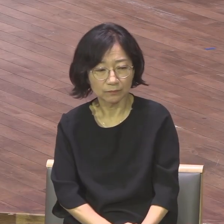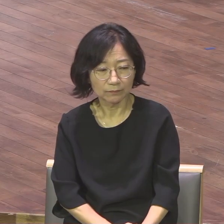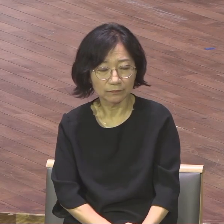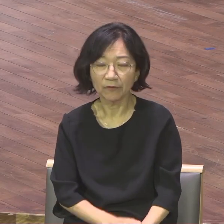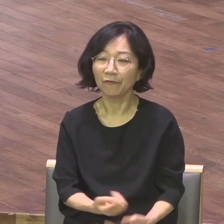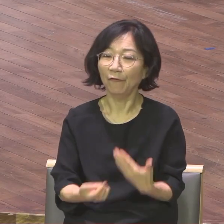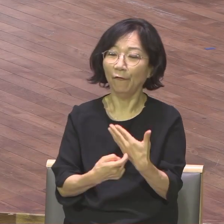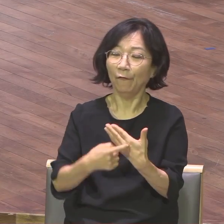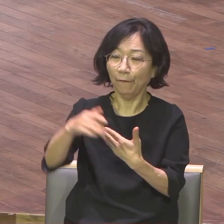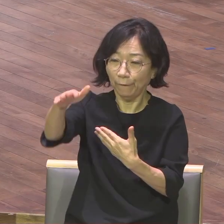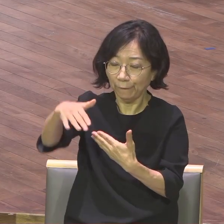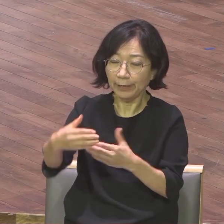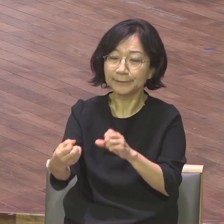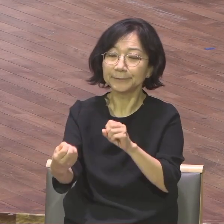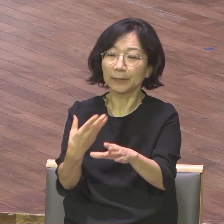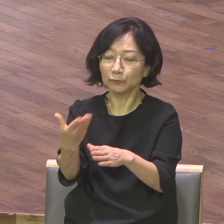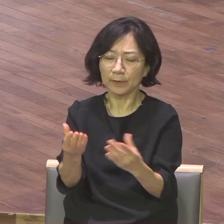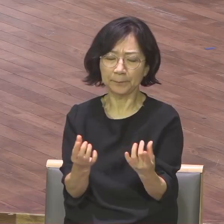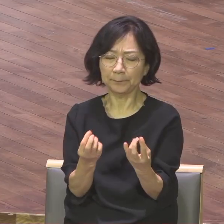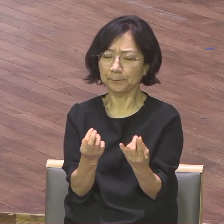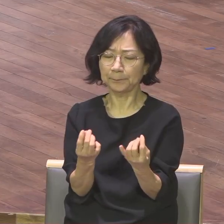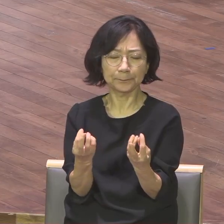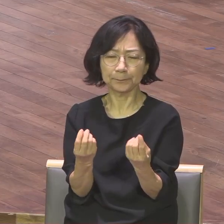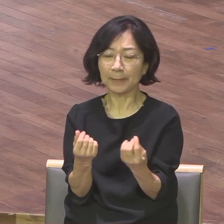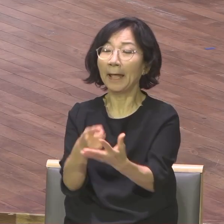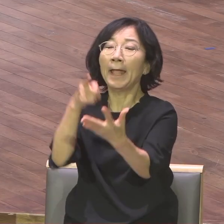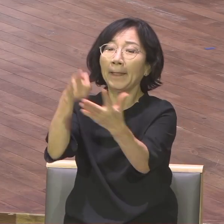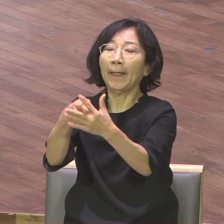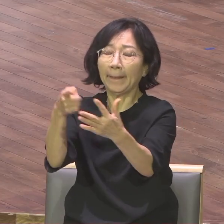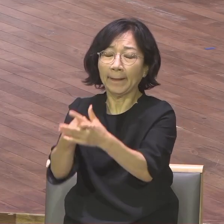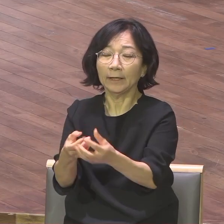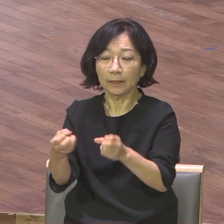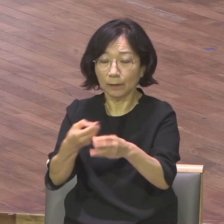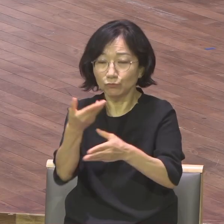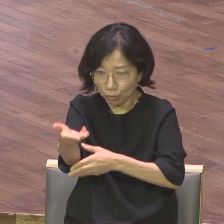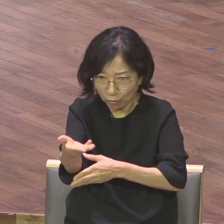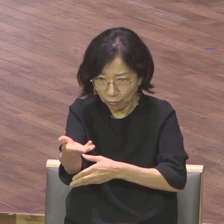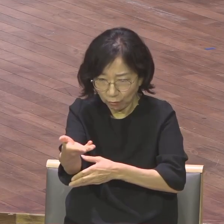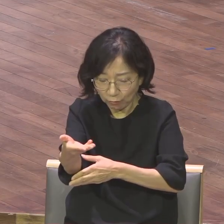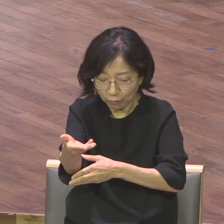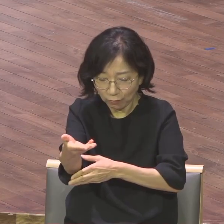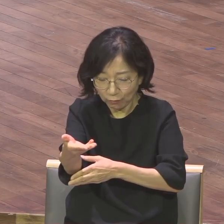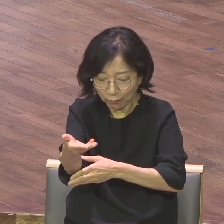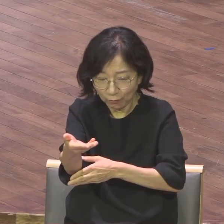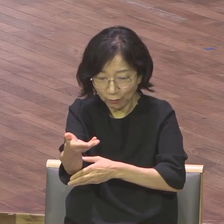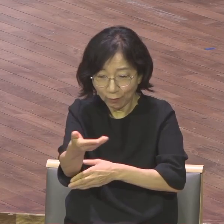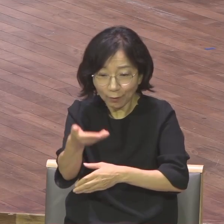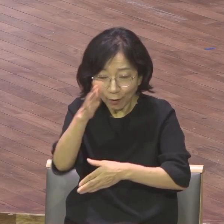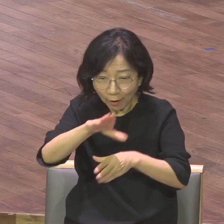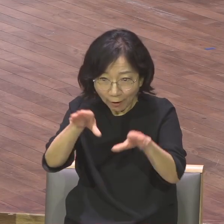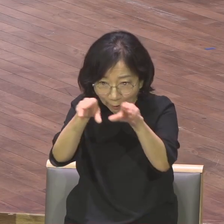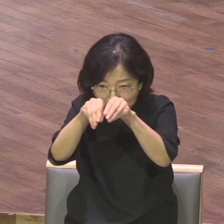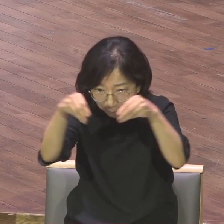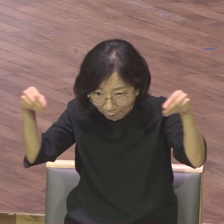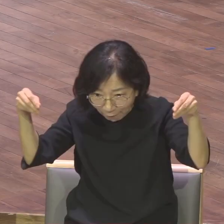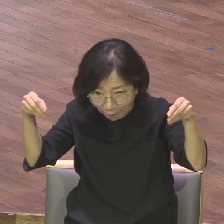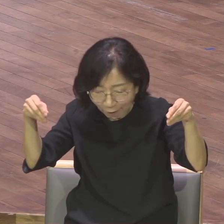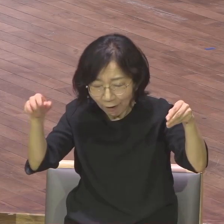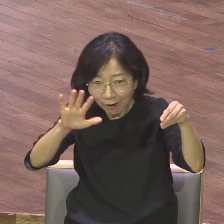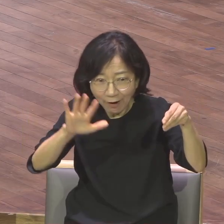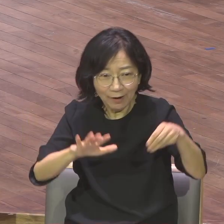겉으로는 답을 주는 것처럼 보이지요. 말을 다 반말 까면서 답을 주는 것처럼 보이지만은 실상은